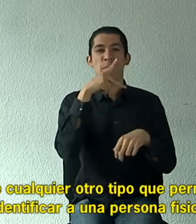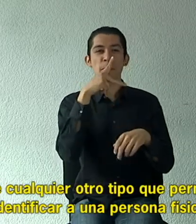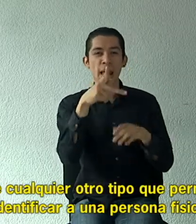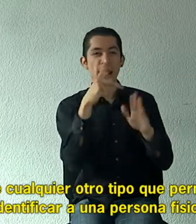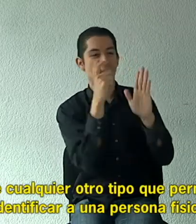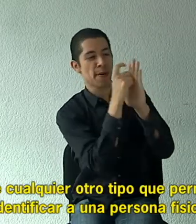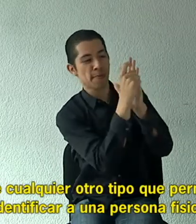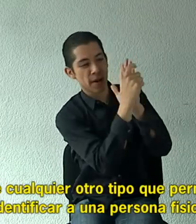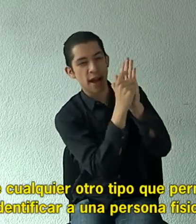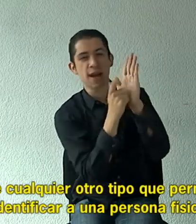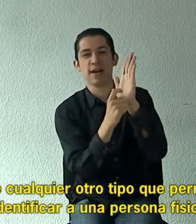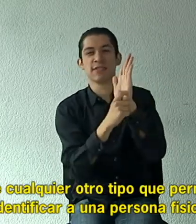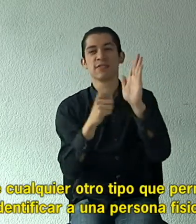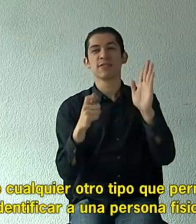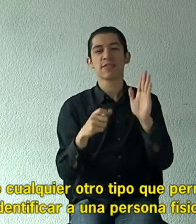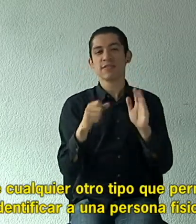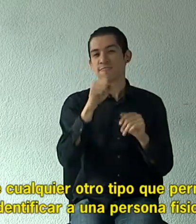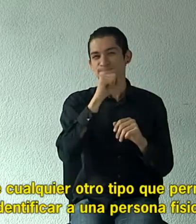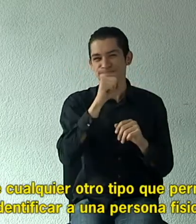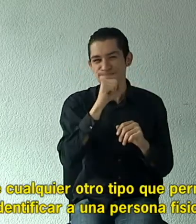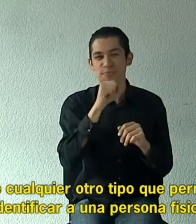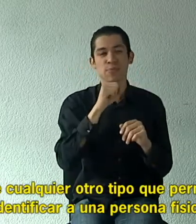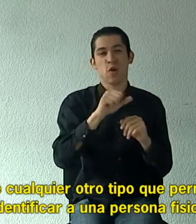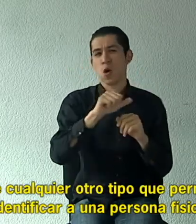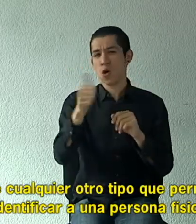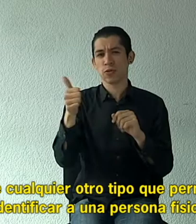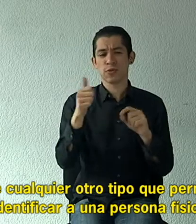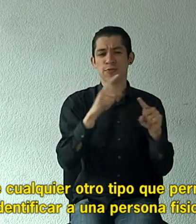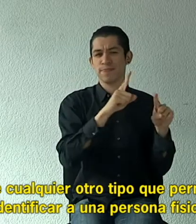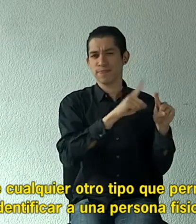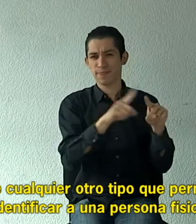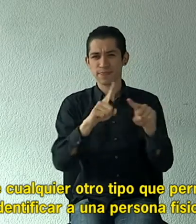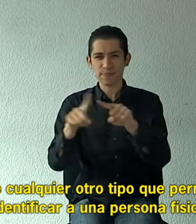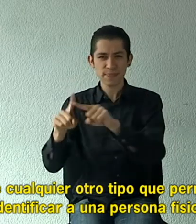cualquier otro tipo que permite identificar a una persona física